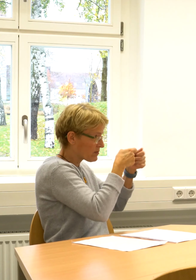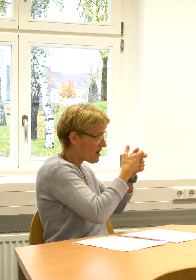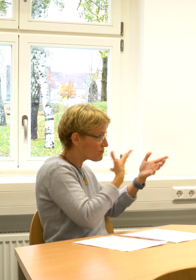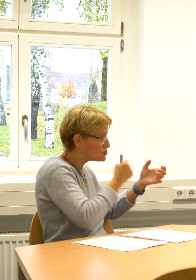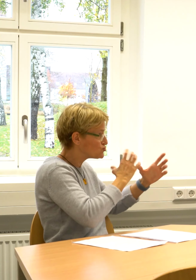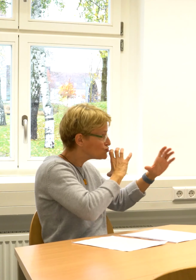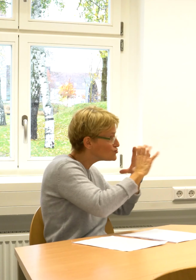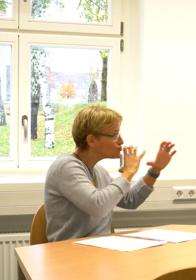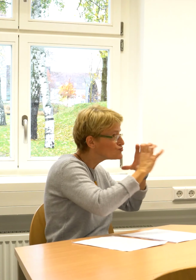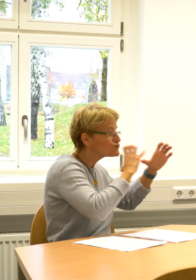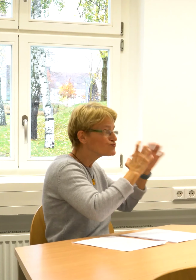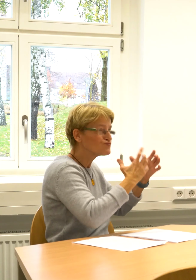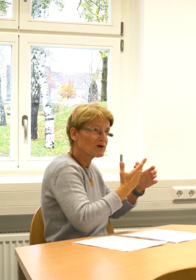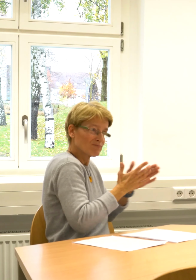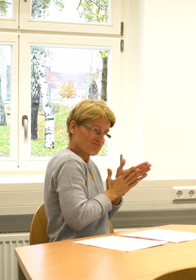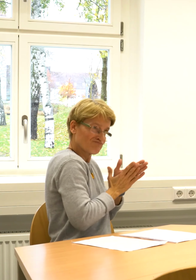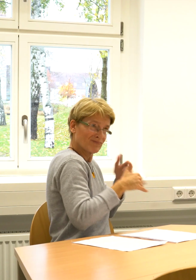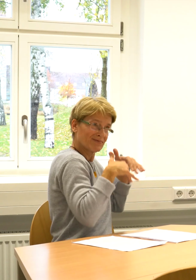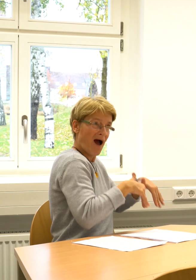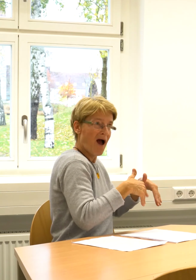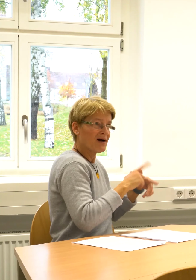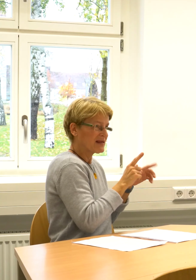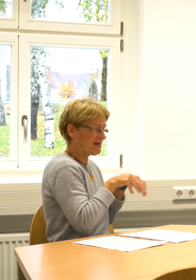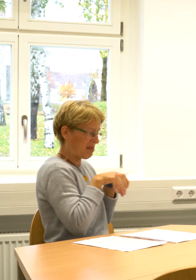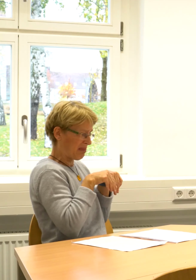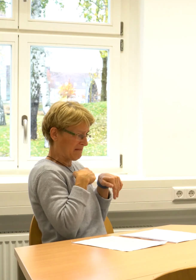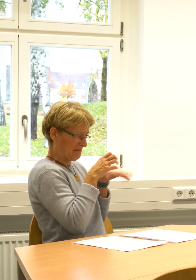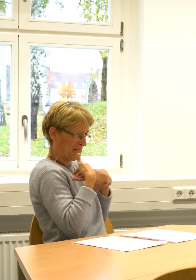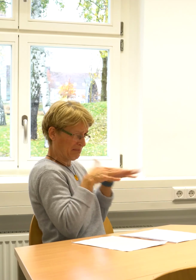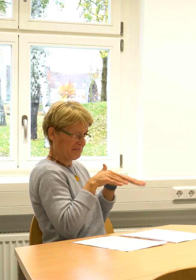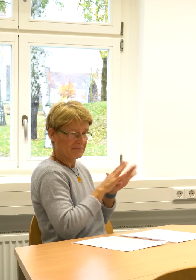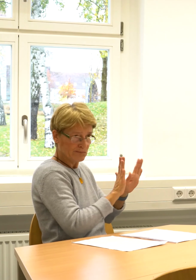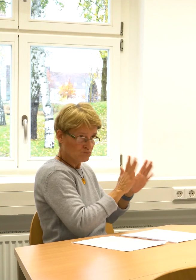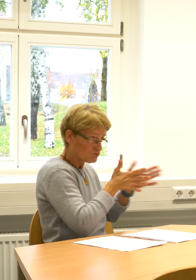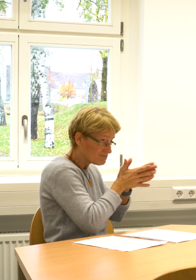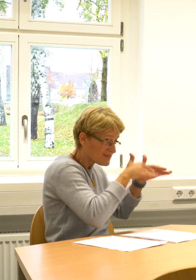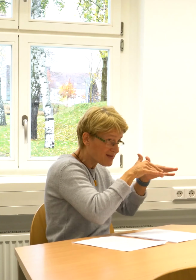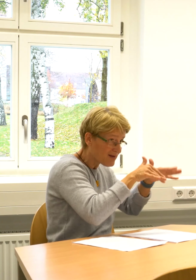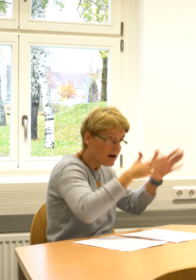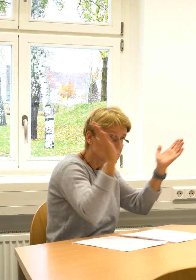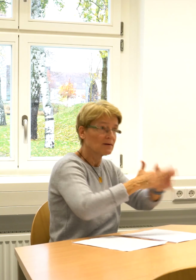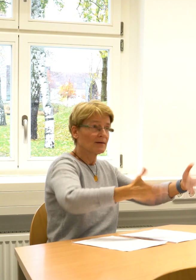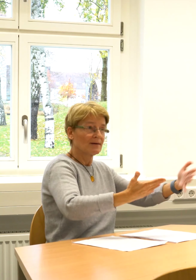egal, ob das jetzt Gehörlose, Schwere oder CI-Trigger sind. Wenn da einfach eine Motivation besteht, sich mit diesen Leuten